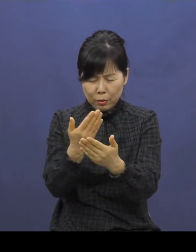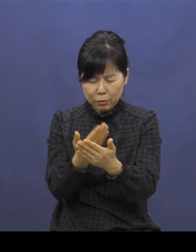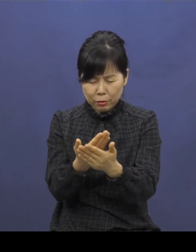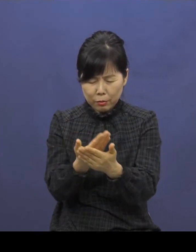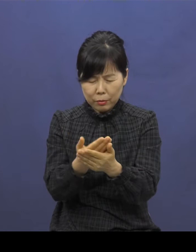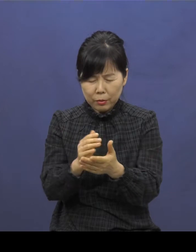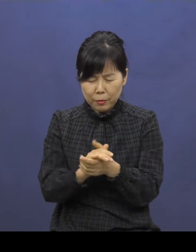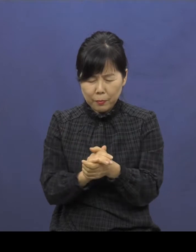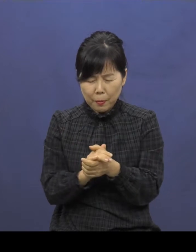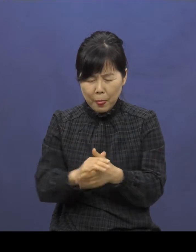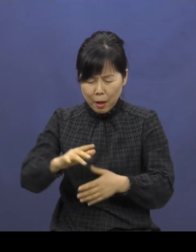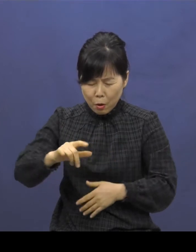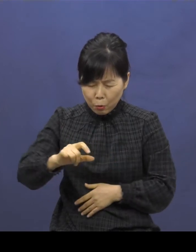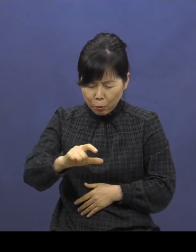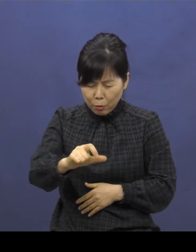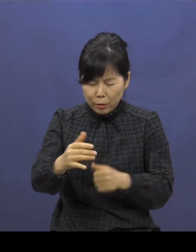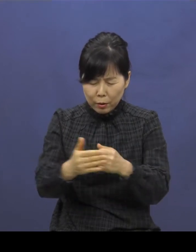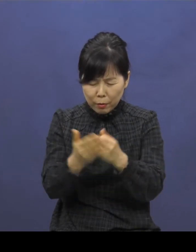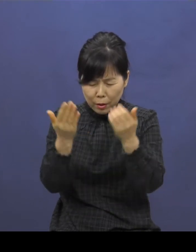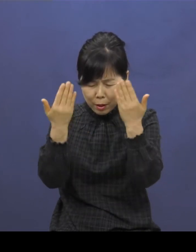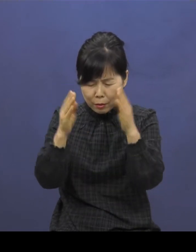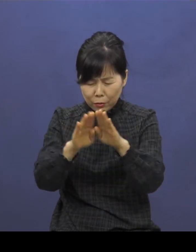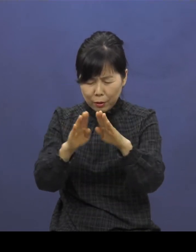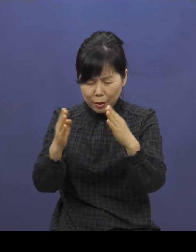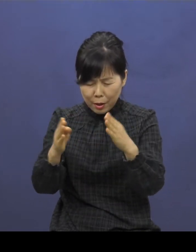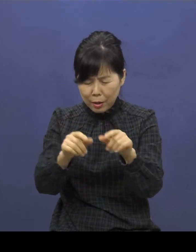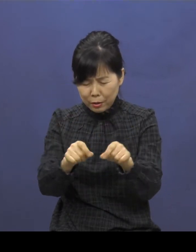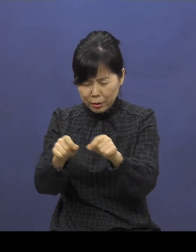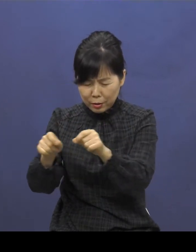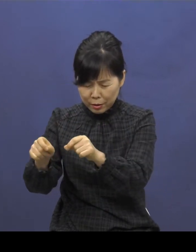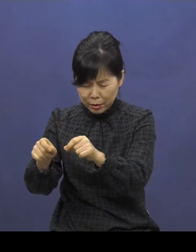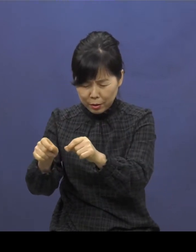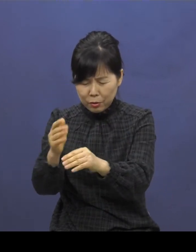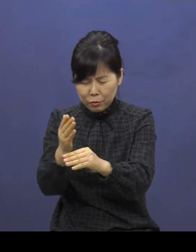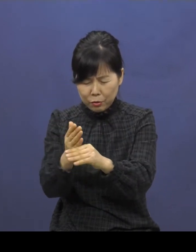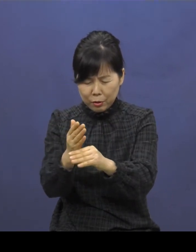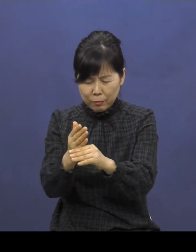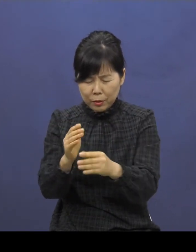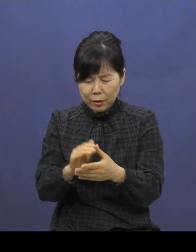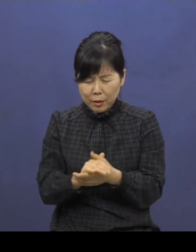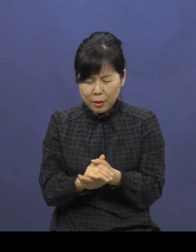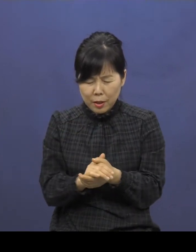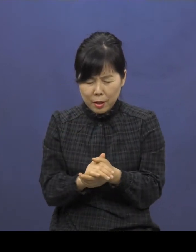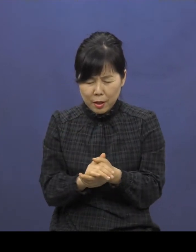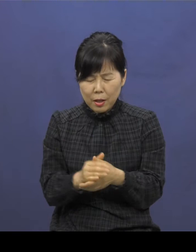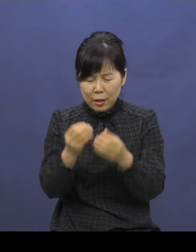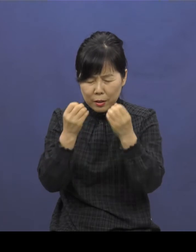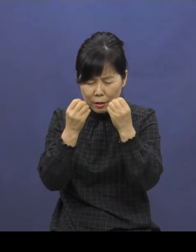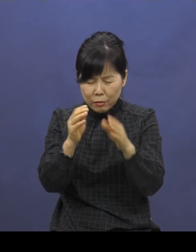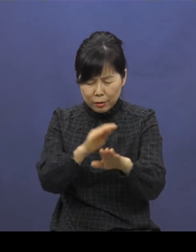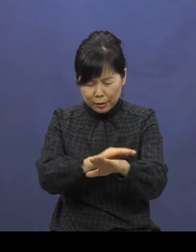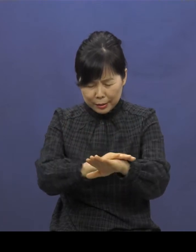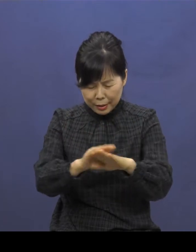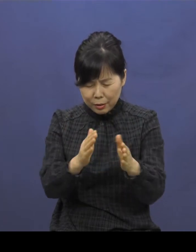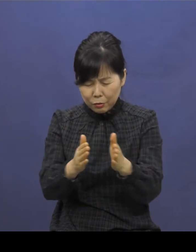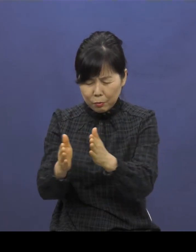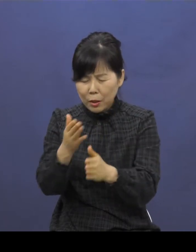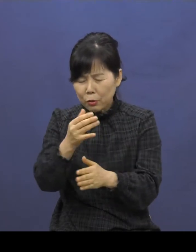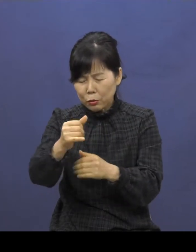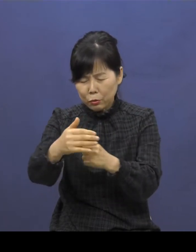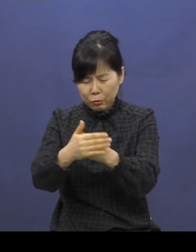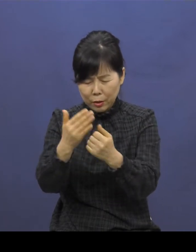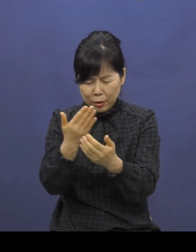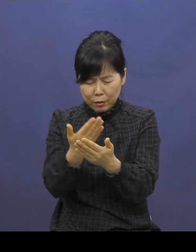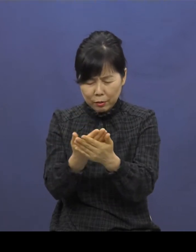주옵소서. 코로나19로 인해 개학이 연기되고 있는 상황에서 시간을 잘 활용하여 새 학년을 준비하게 하옵소서.